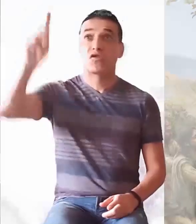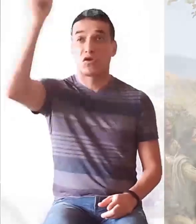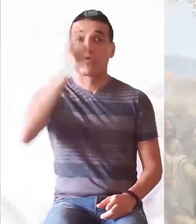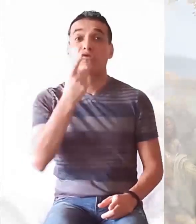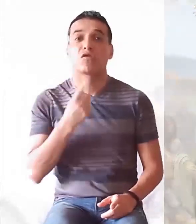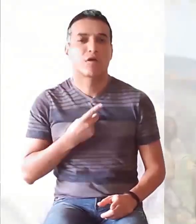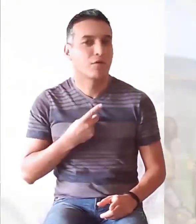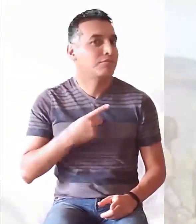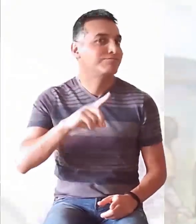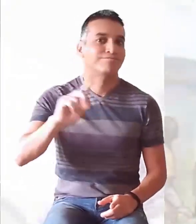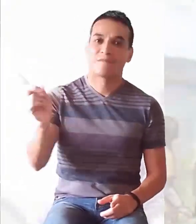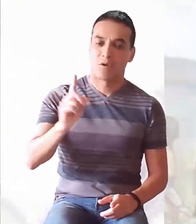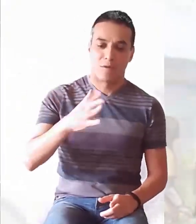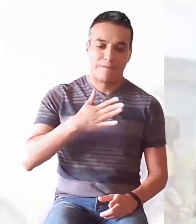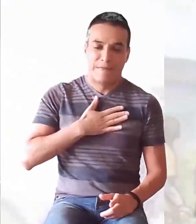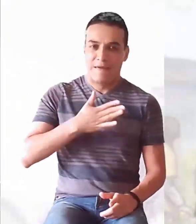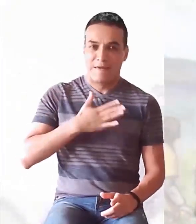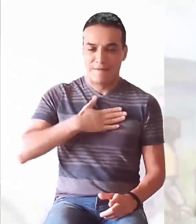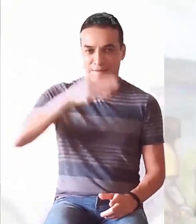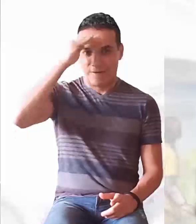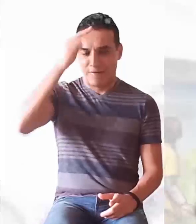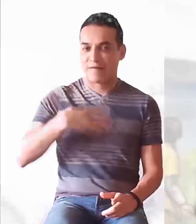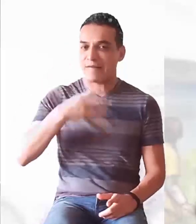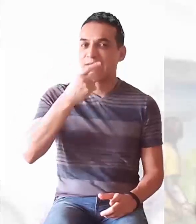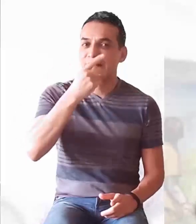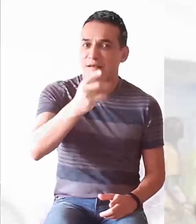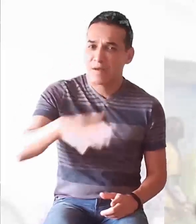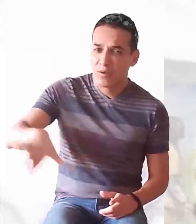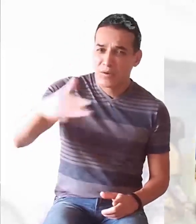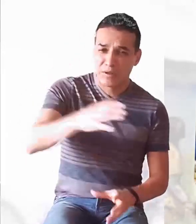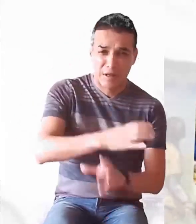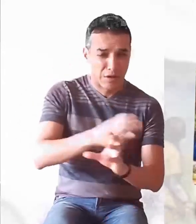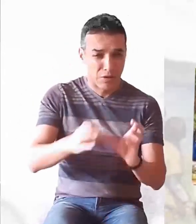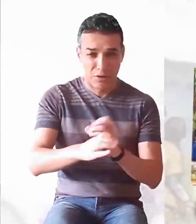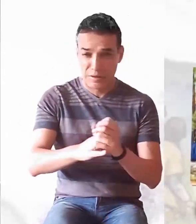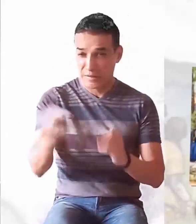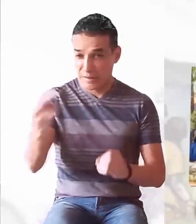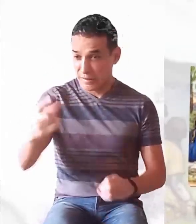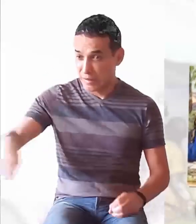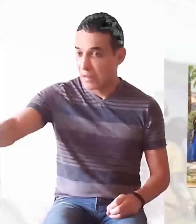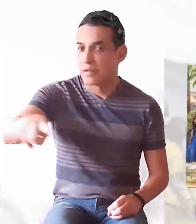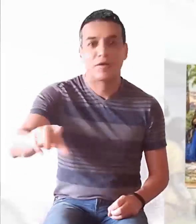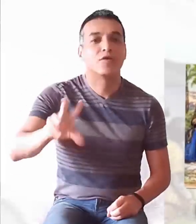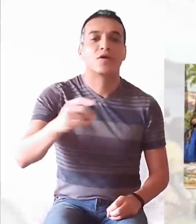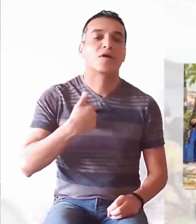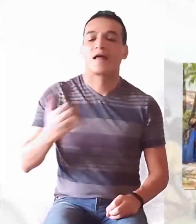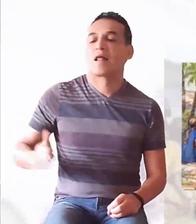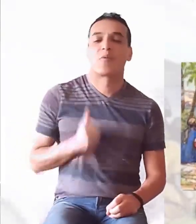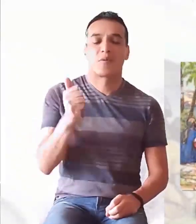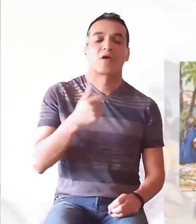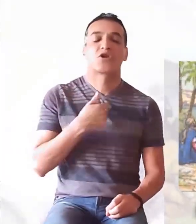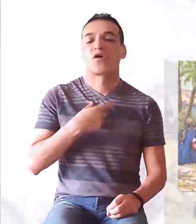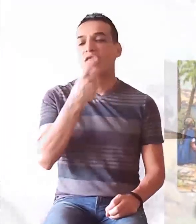Apariencia del profeta que no busca el bien de los necesitados, sino su propio provecho,